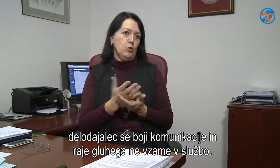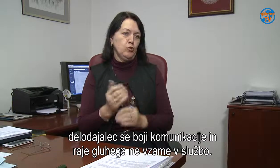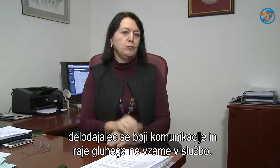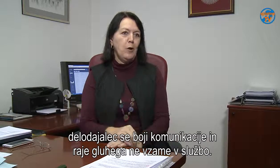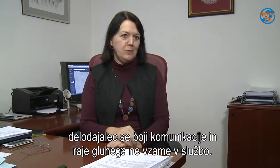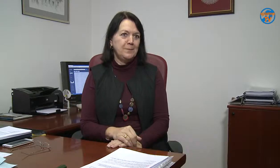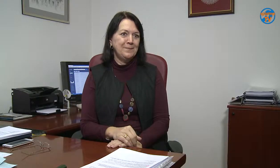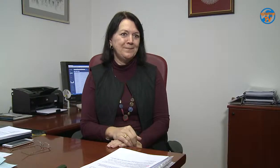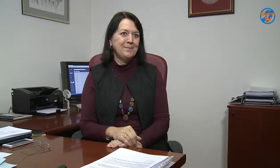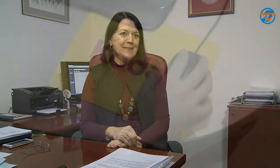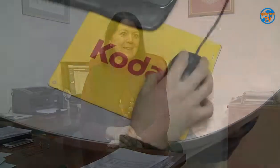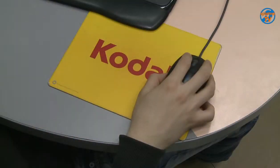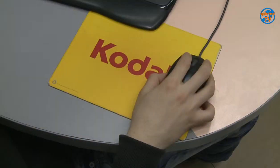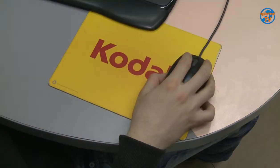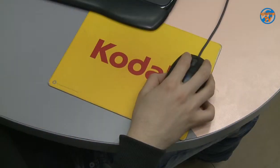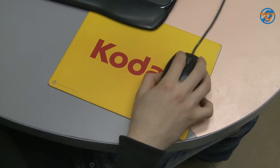v službo.